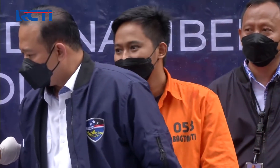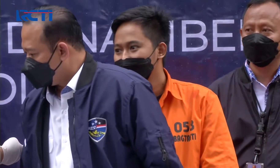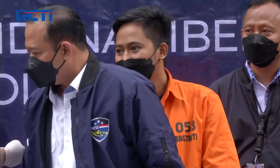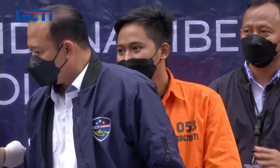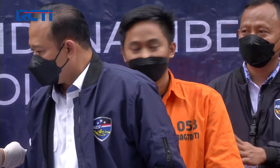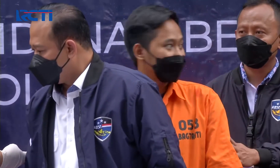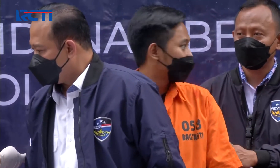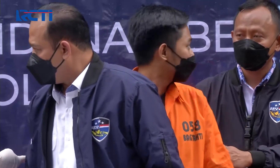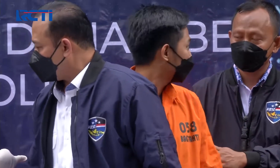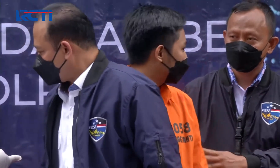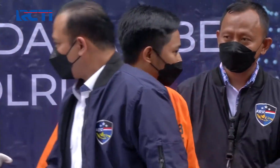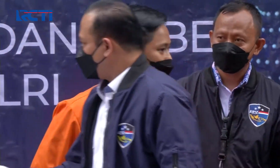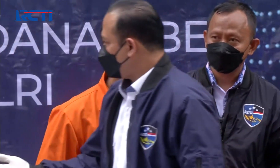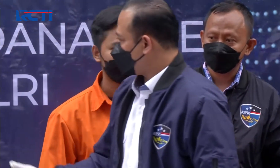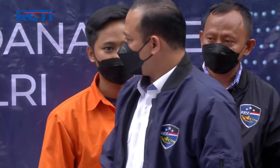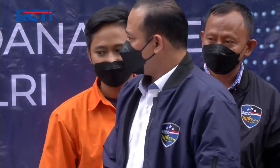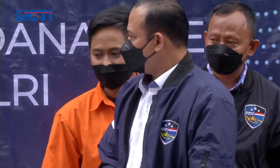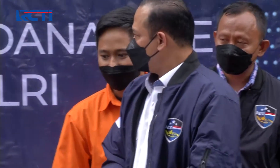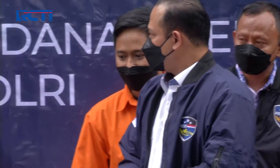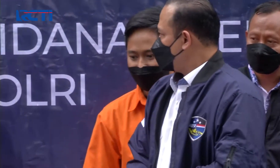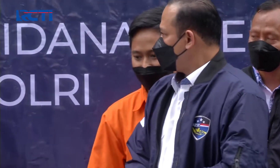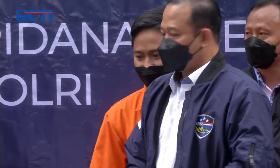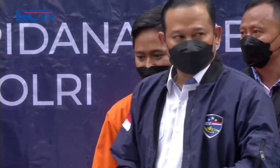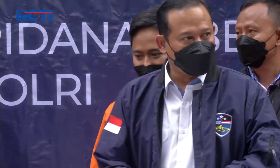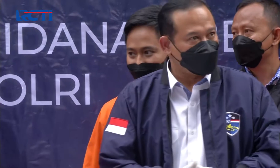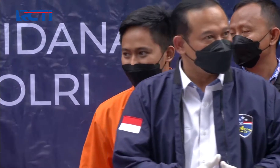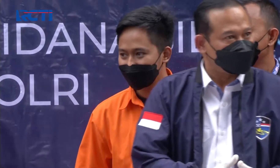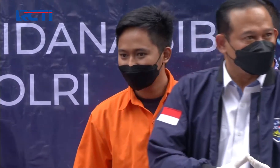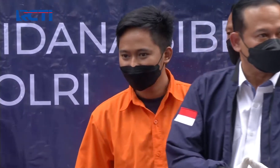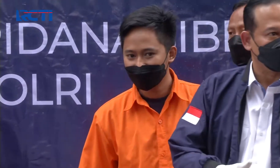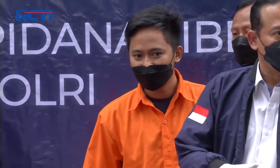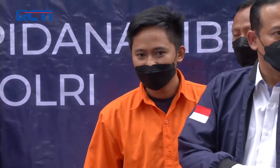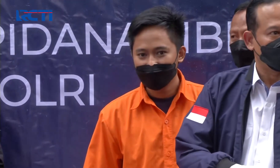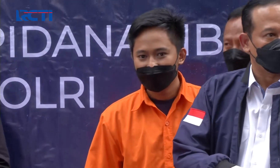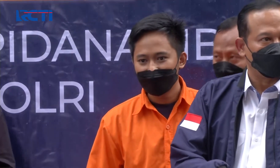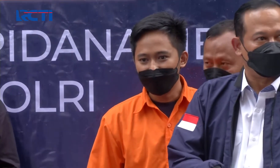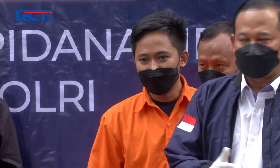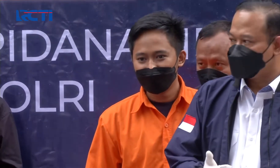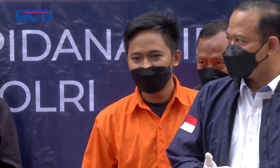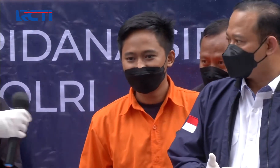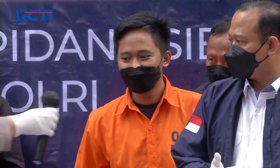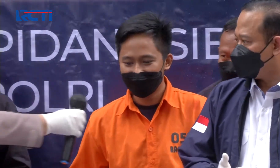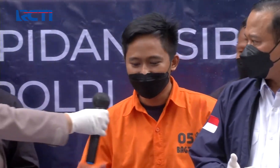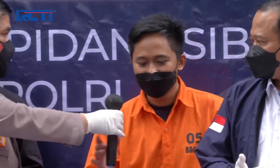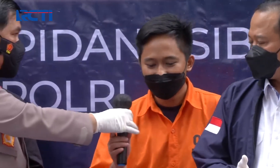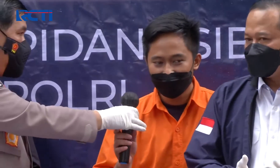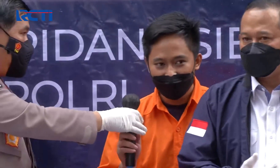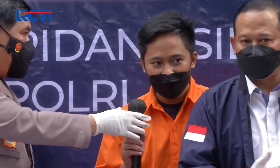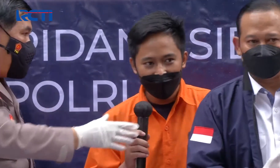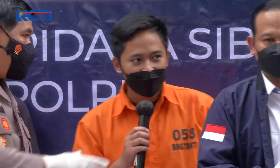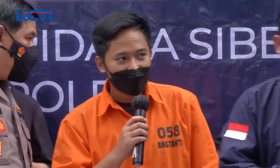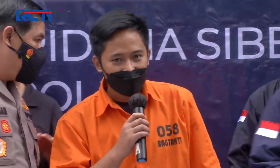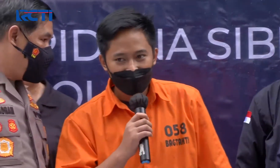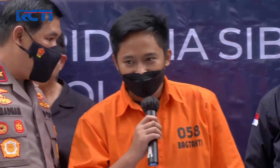Salmanan telah dikirim penyidik ke Kejaksaan Agung pada Senin kemarin. Total saksi yang diperiksa 64 orang dan 10